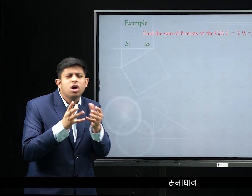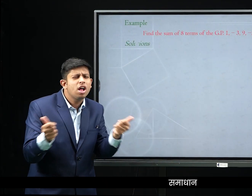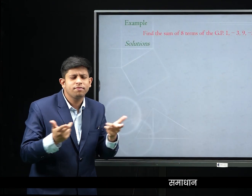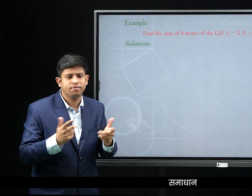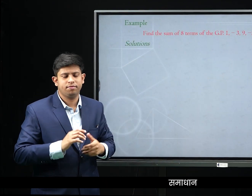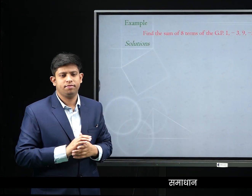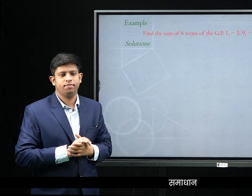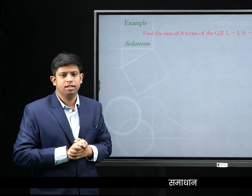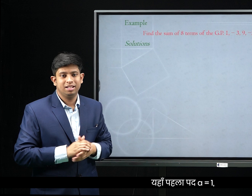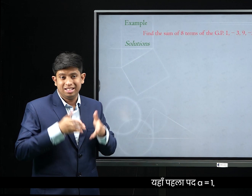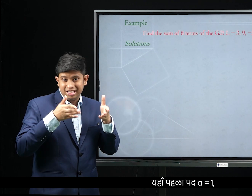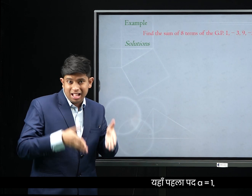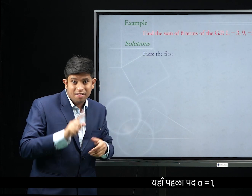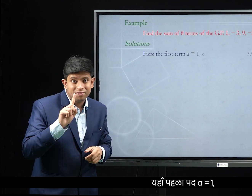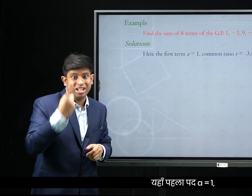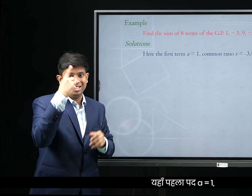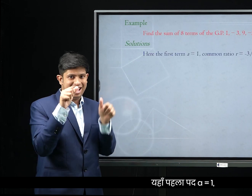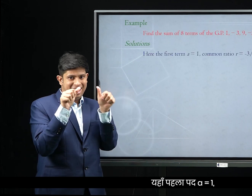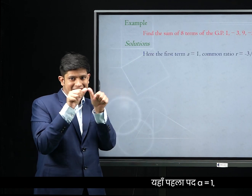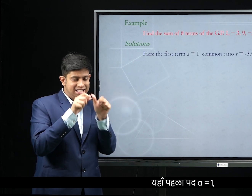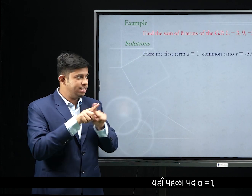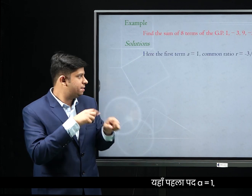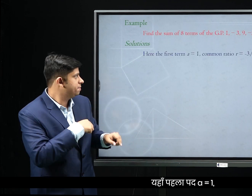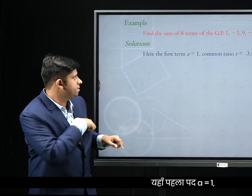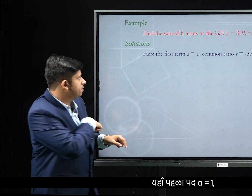समाधान: यहाँ पहला पद a इज इक्वल 1,